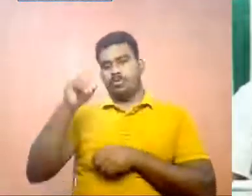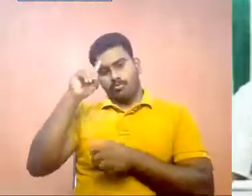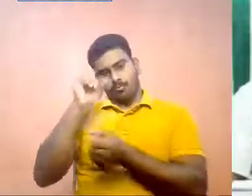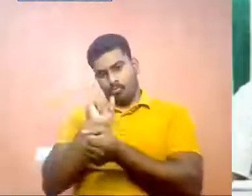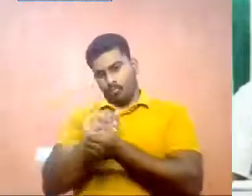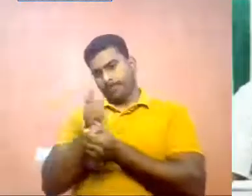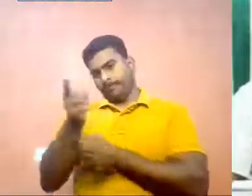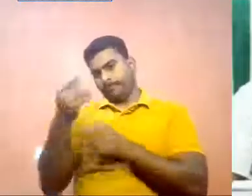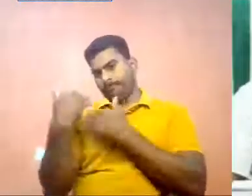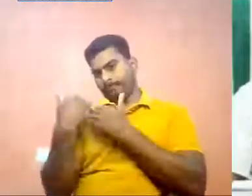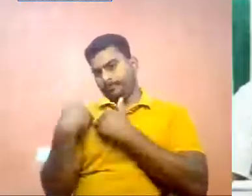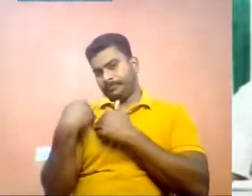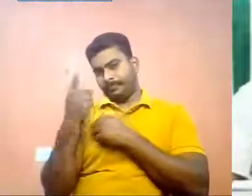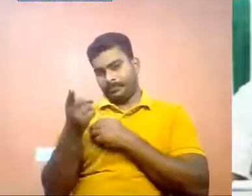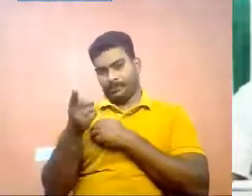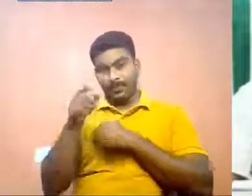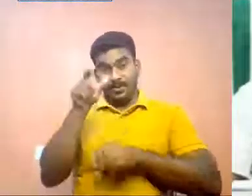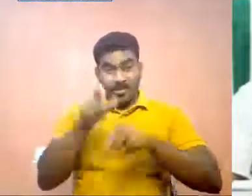പുറത്തിറങ്ങുന്നത്